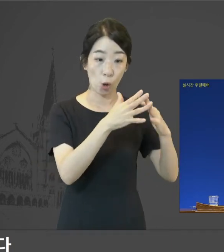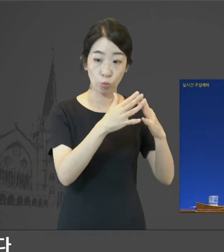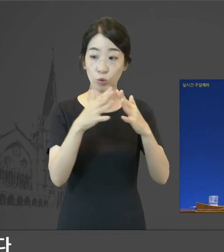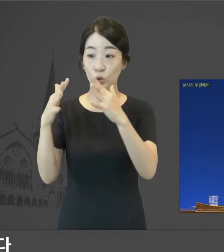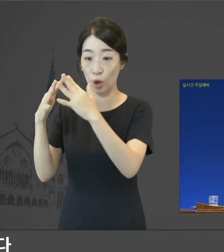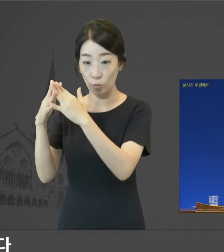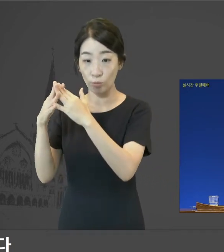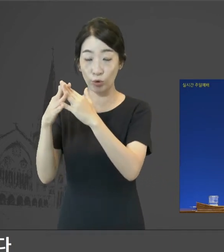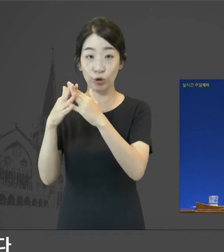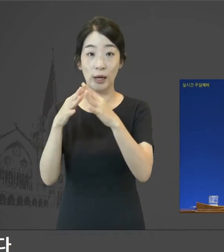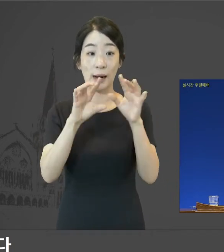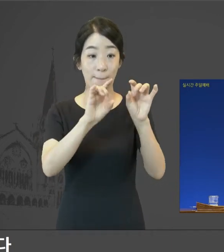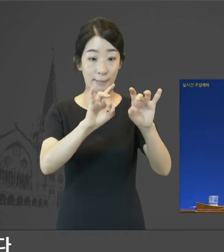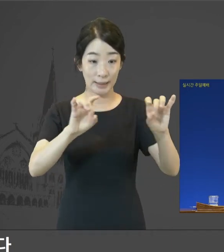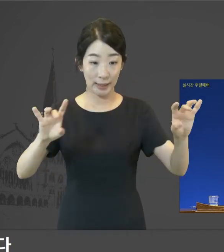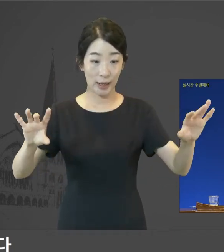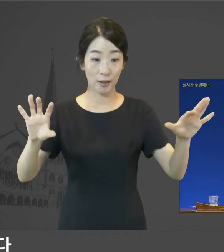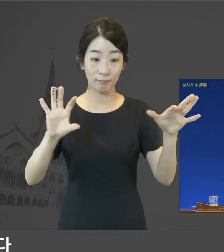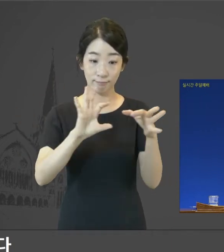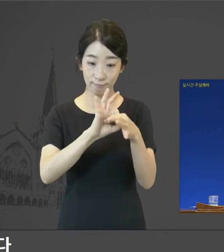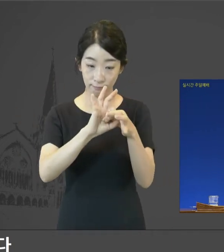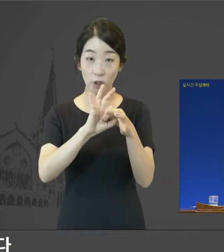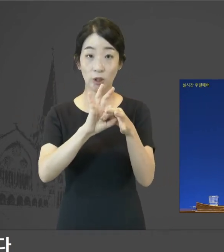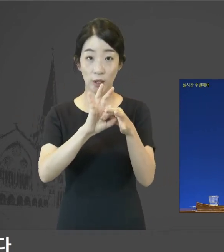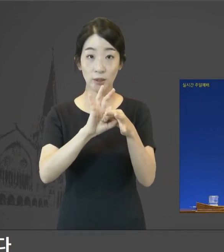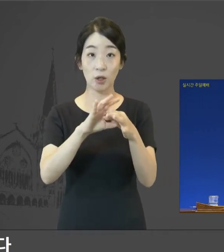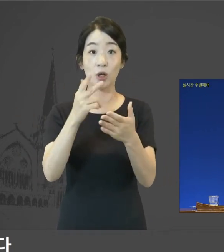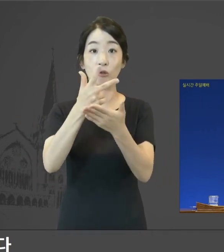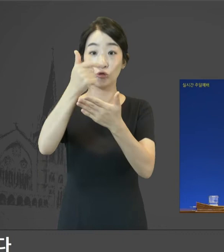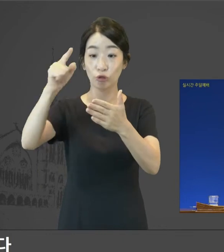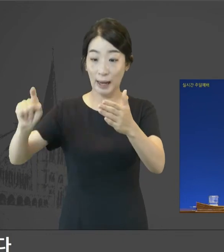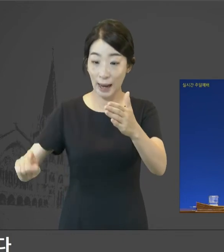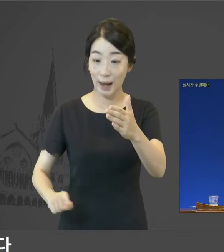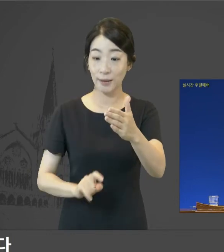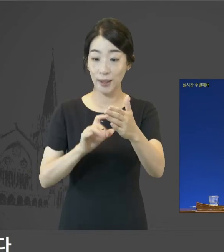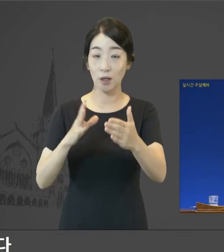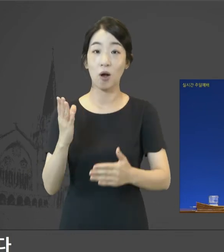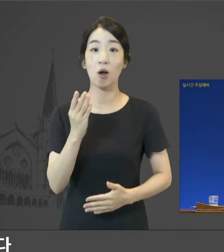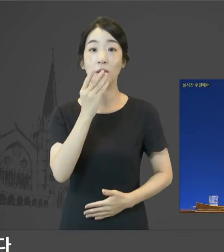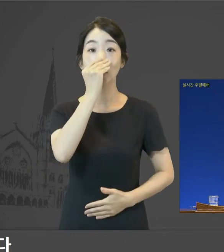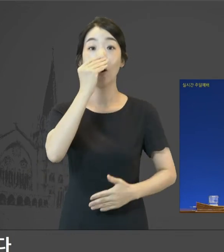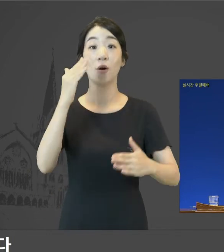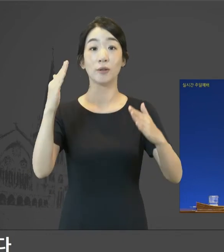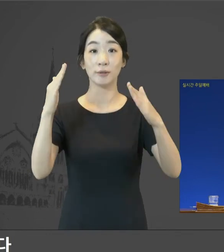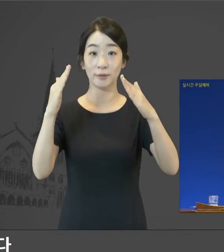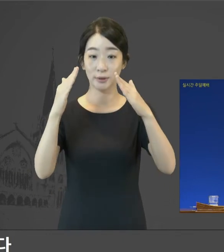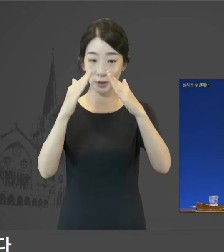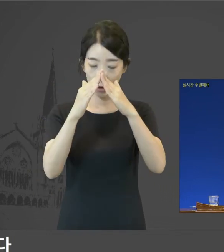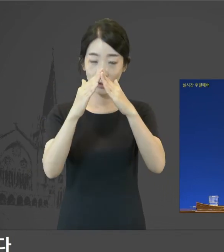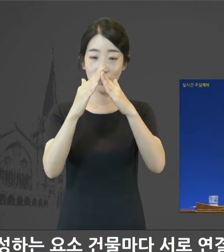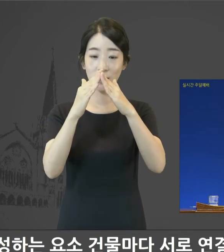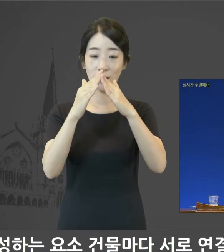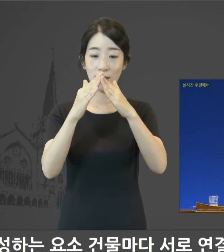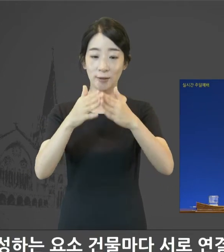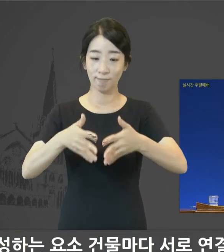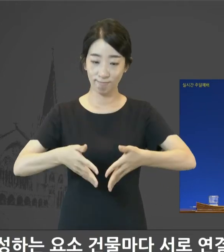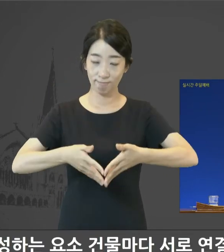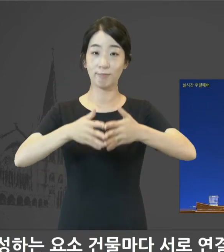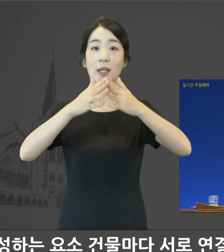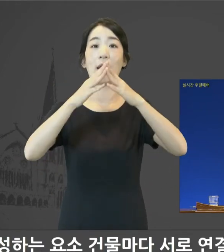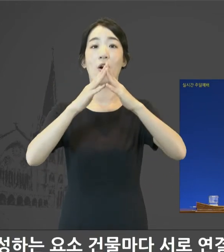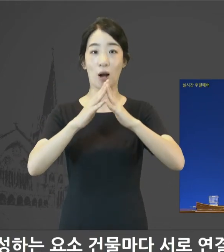건물마다 서로 연결하여 주 안에서 성전이 되어가고,